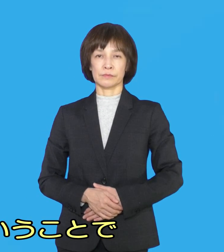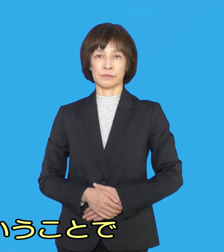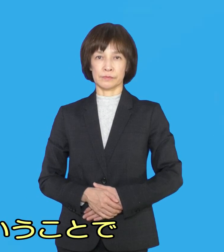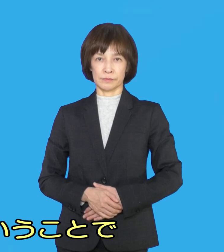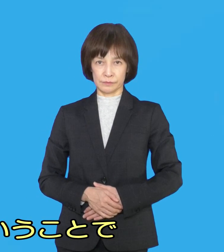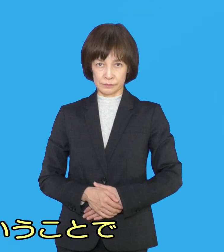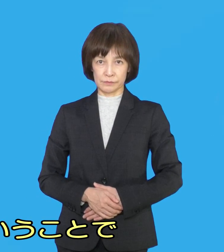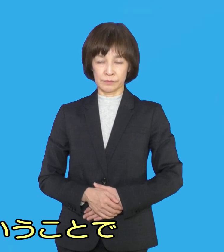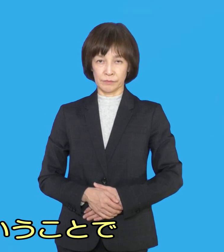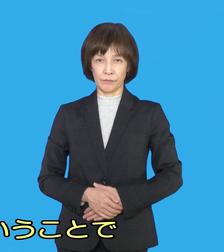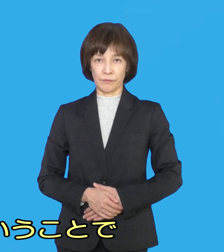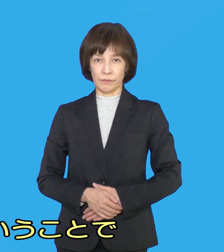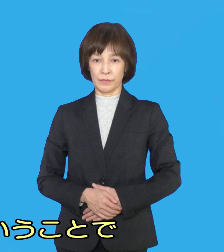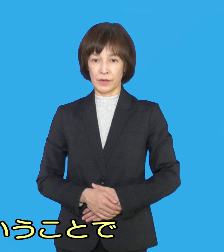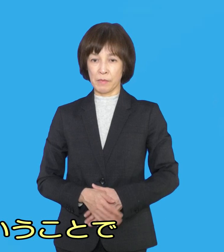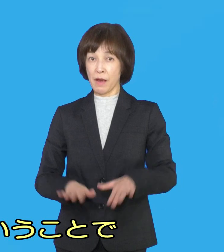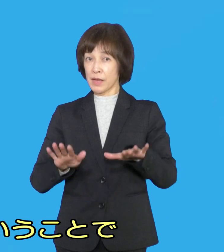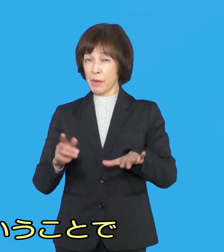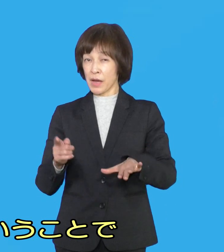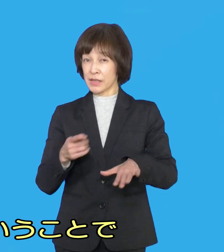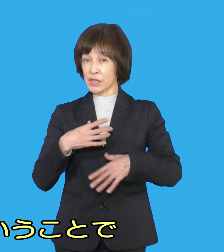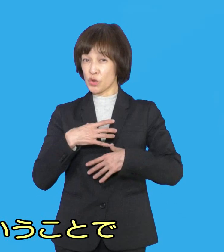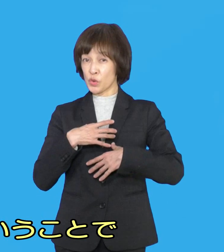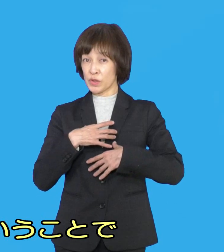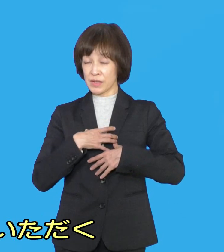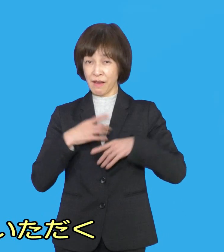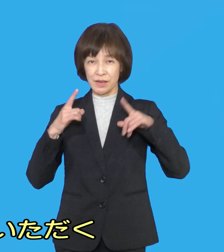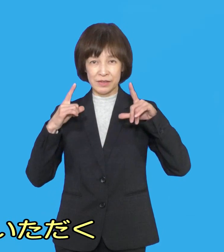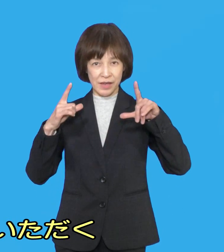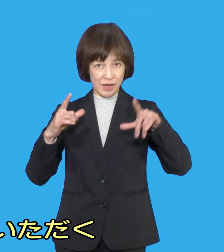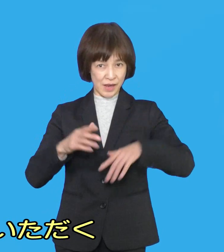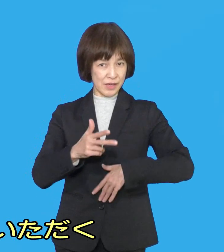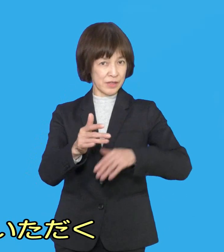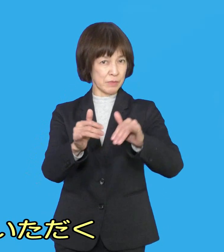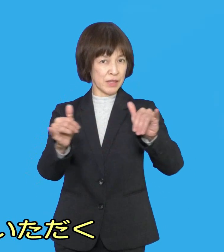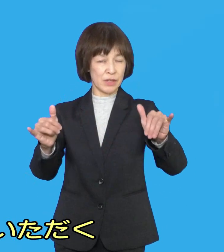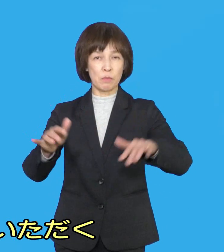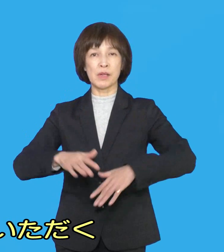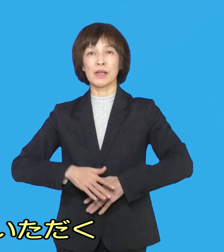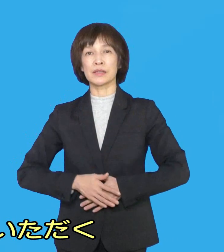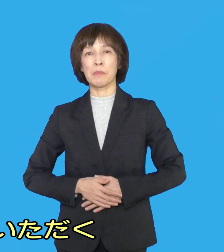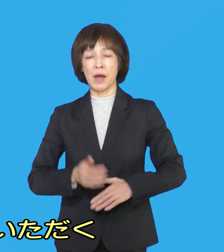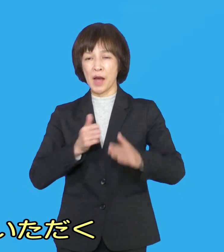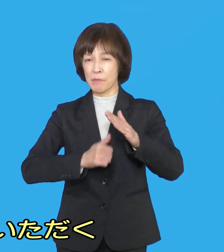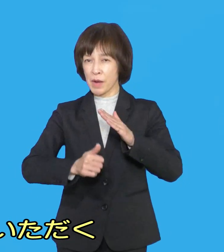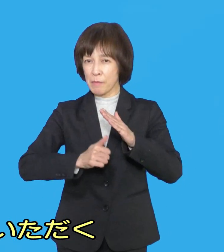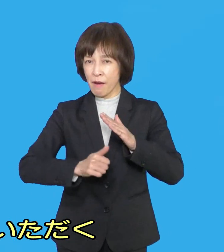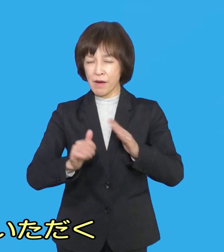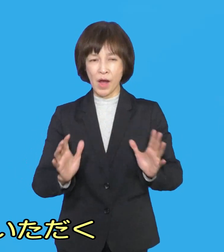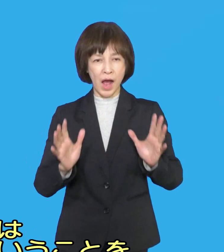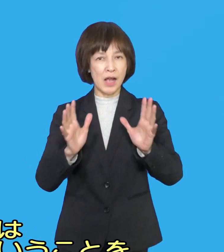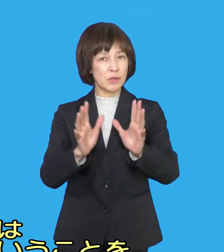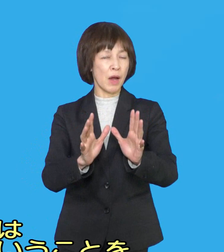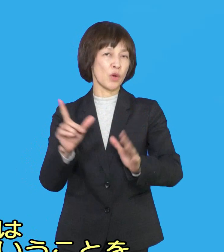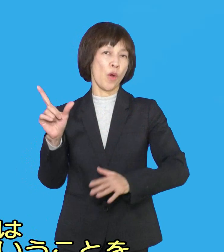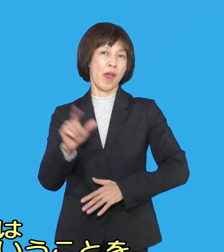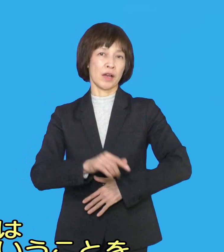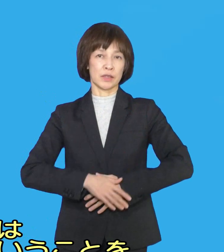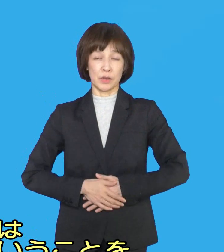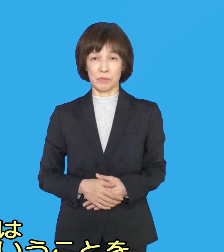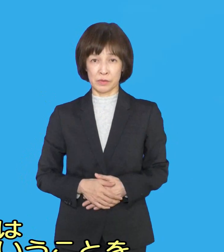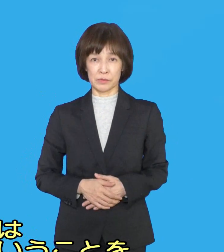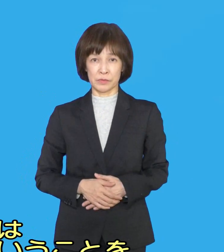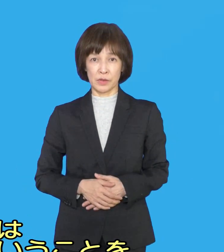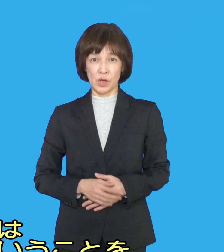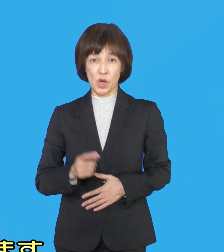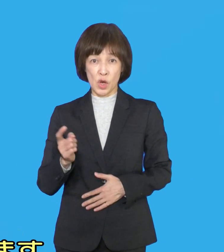はい、今緊急事態宣言ということで、市民の皆様には機会を少なくしていただくということで、不要不急の外出移